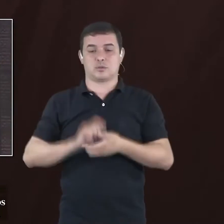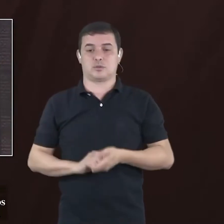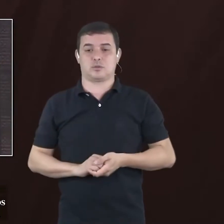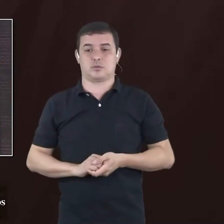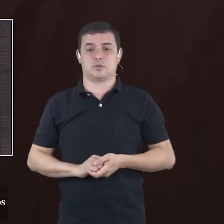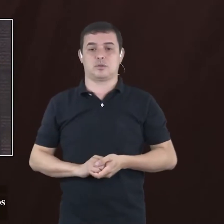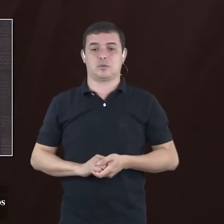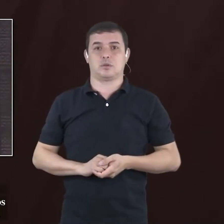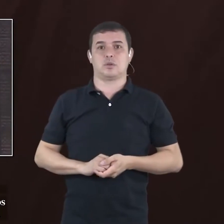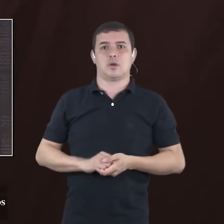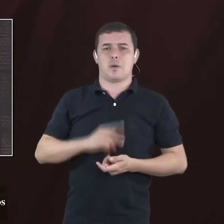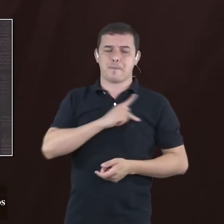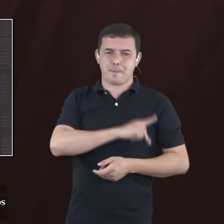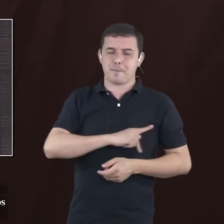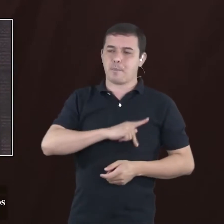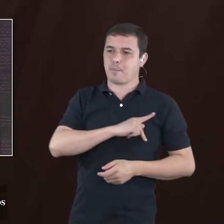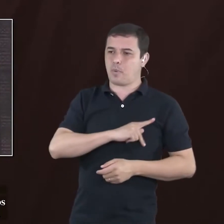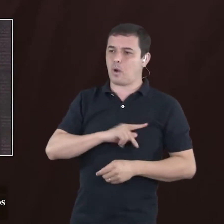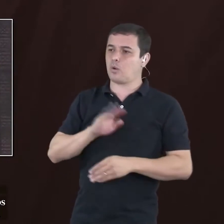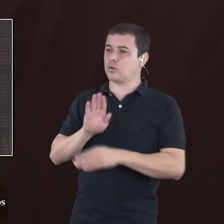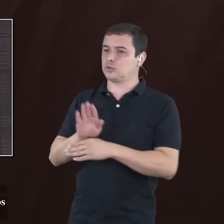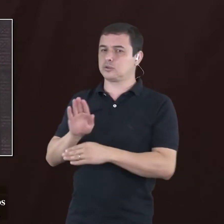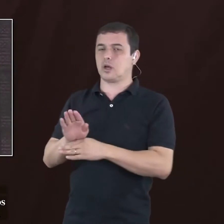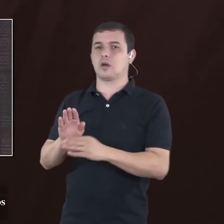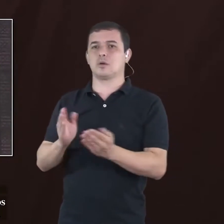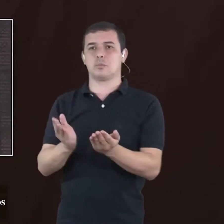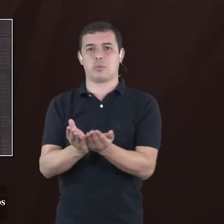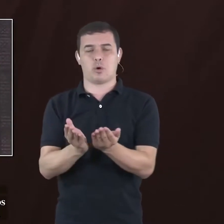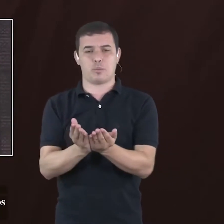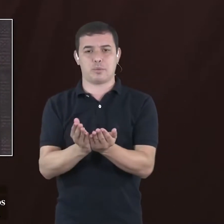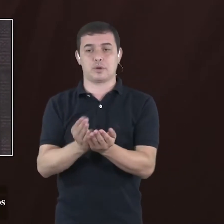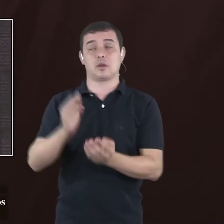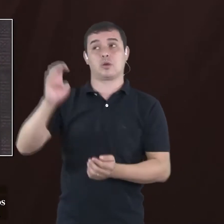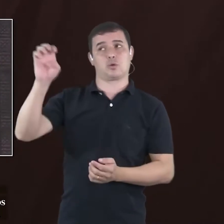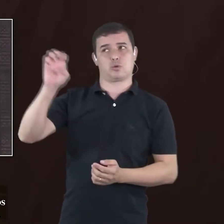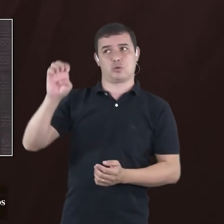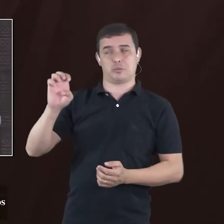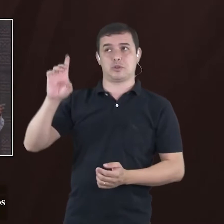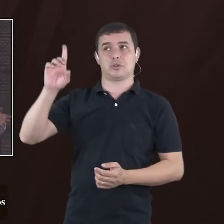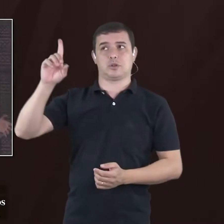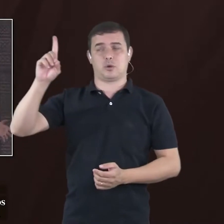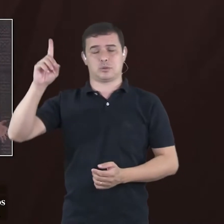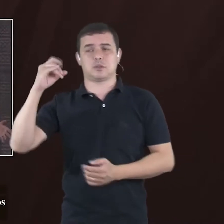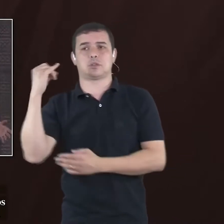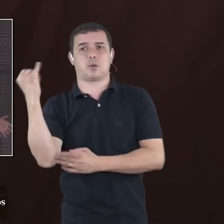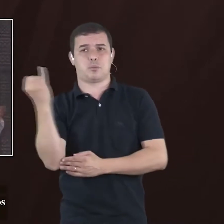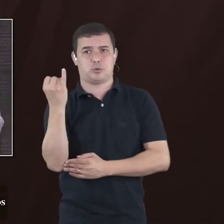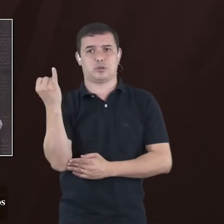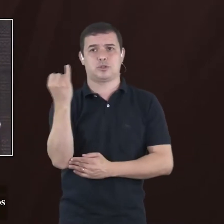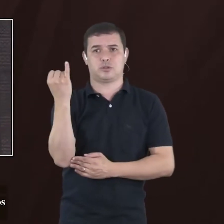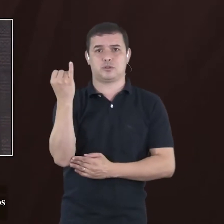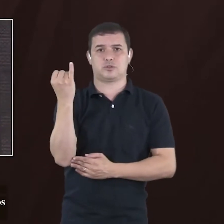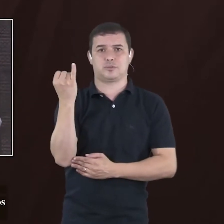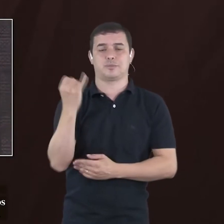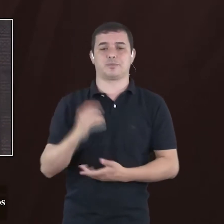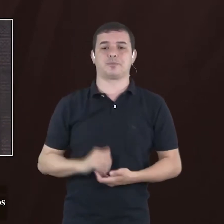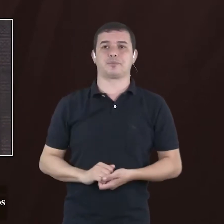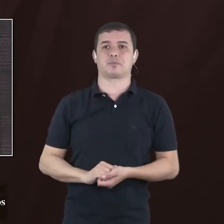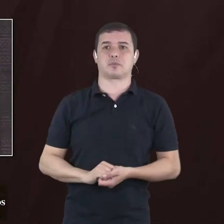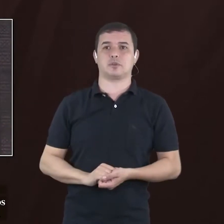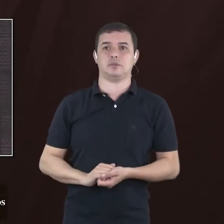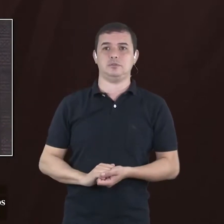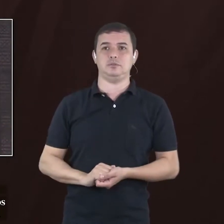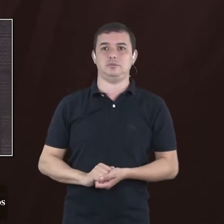por fazer. Quer dizer, o encargo central de Paulo era com a economia de Deus, mas como houve essa recomendação, ele